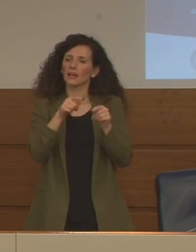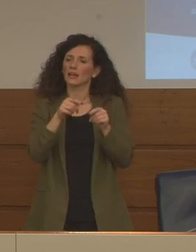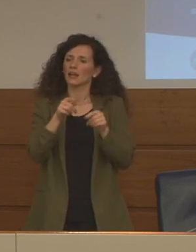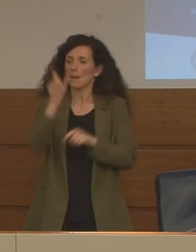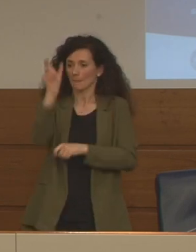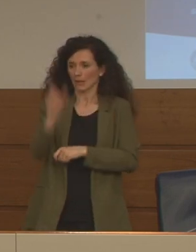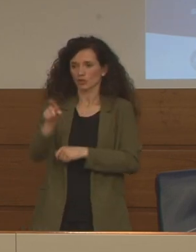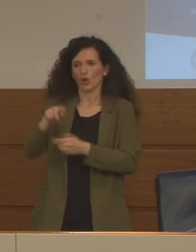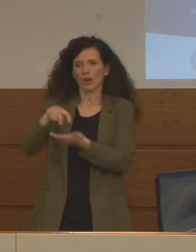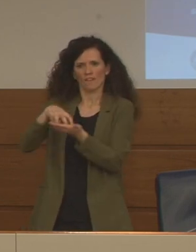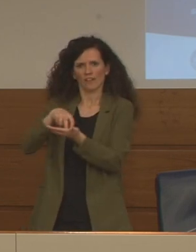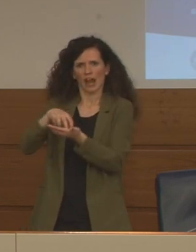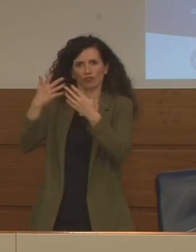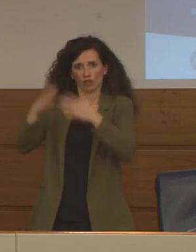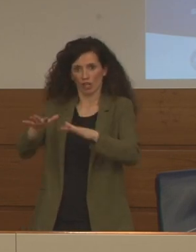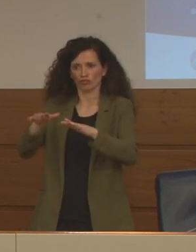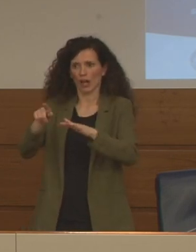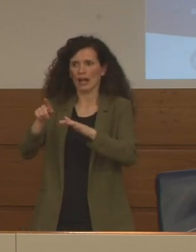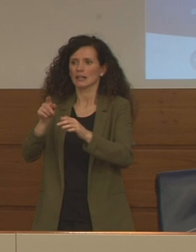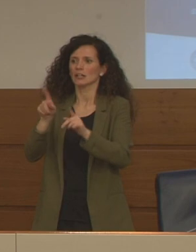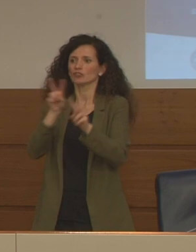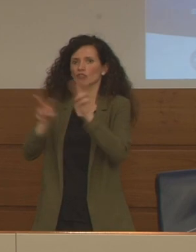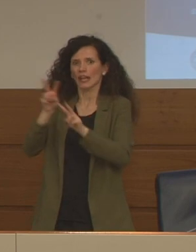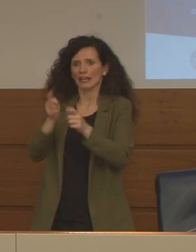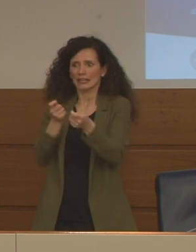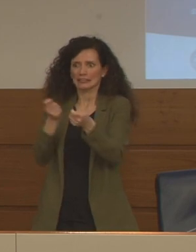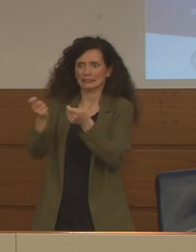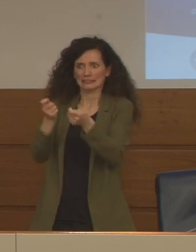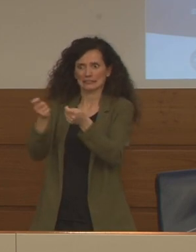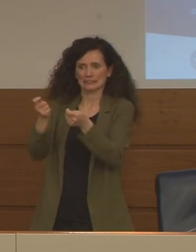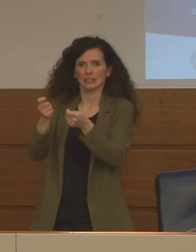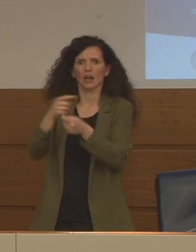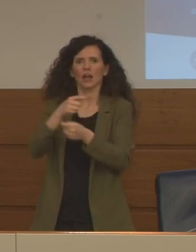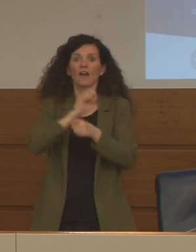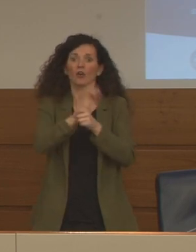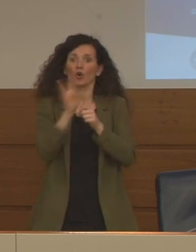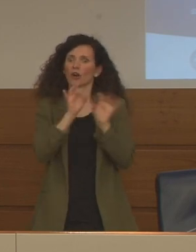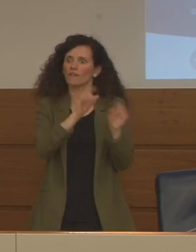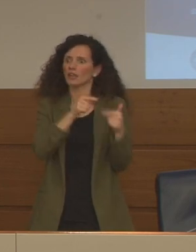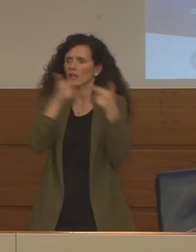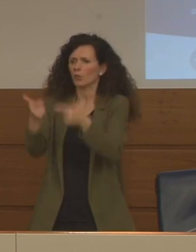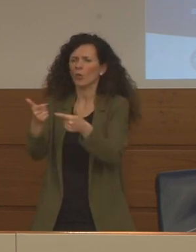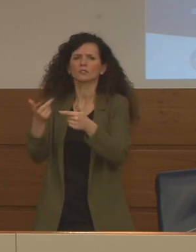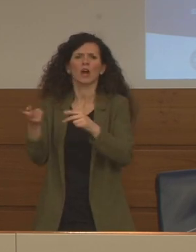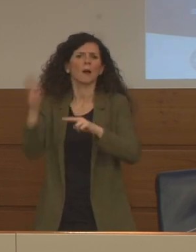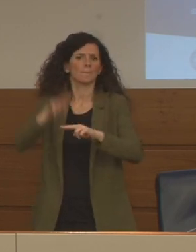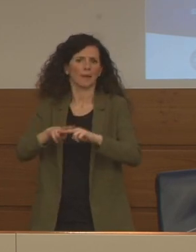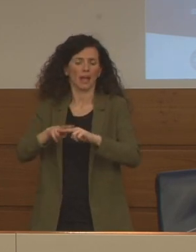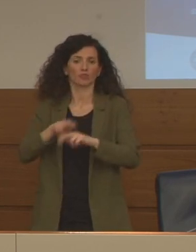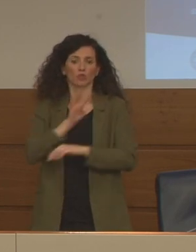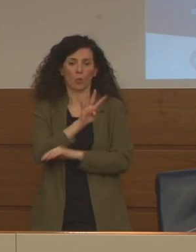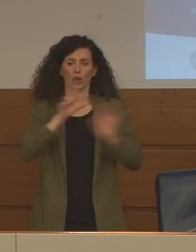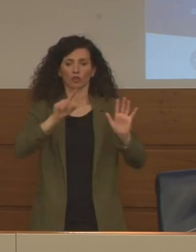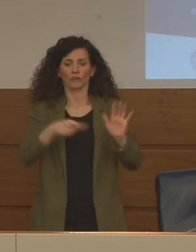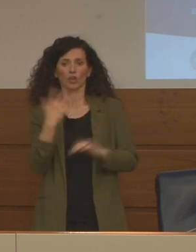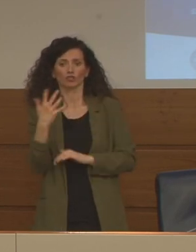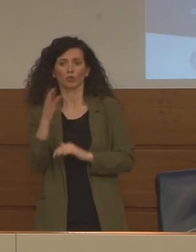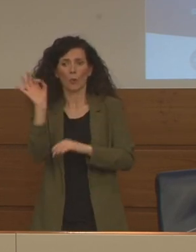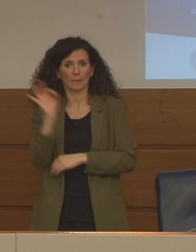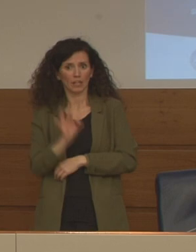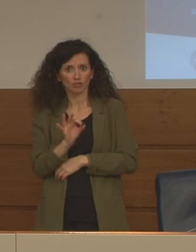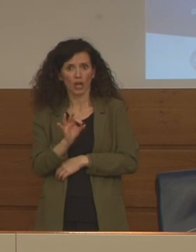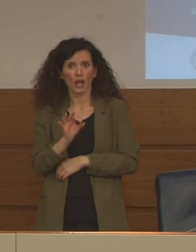fragile e quando diciamo che il 48.5 per cento delle morti che noi abbiamo esaminato era in pazienti